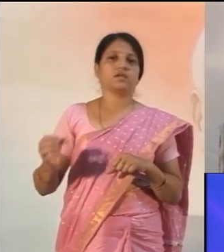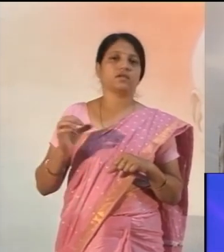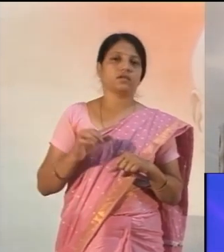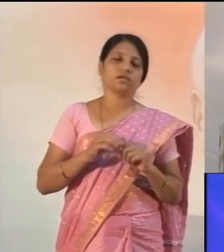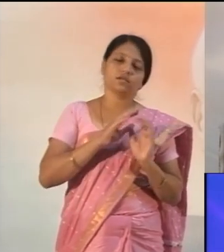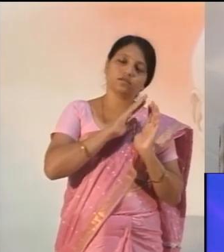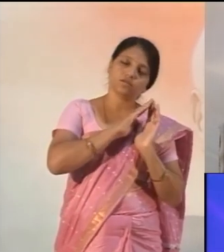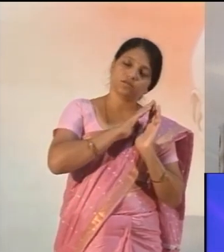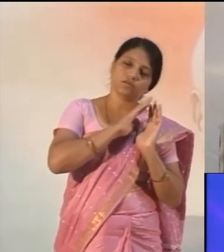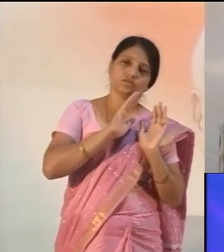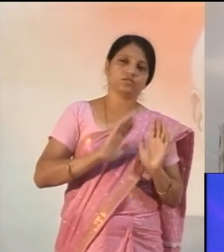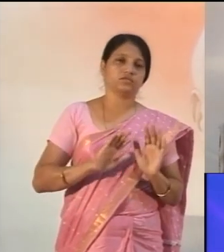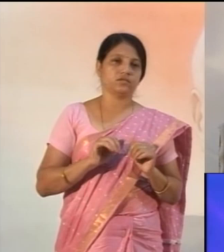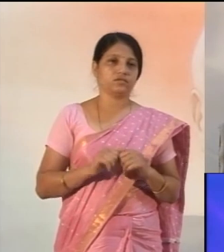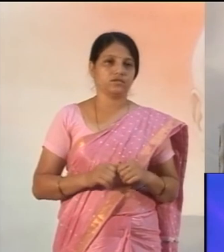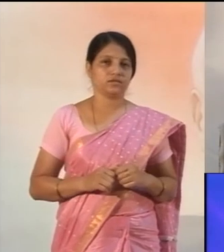सो जाए।